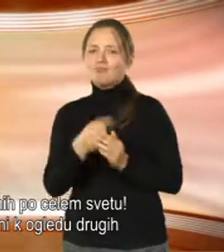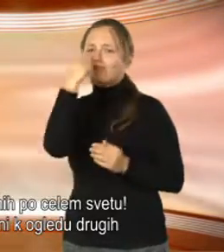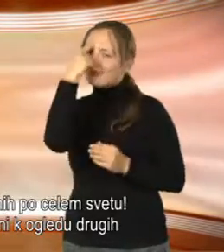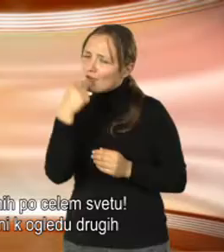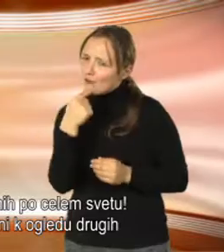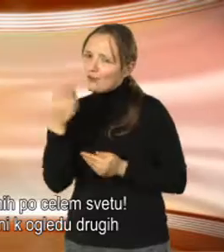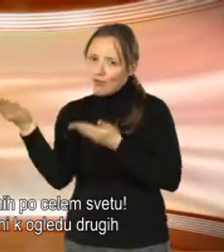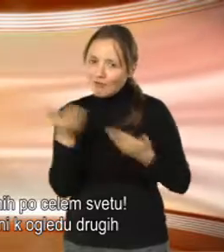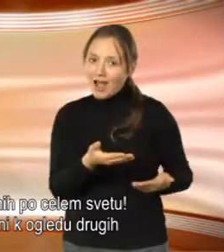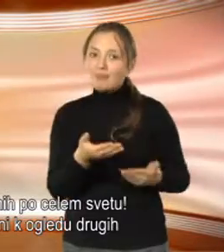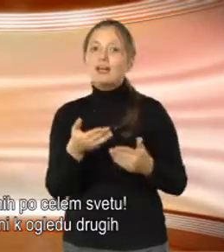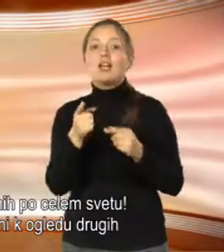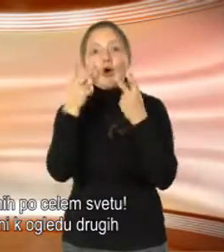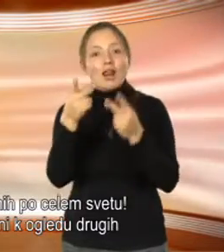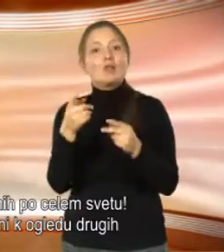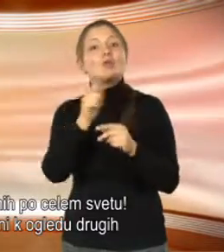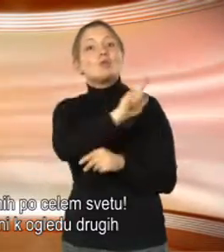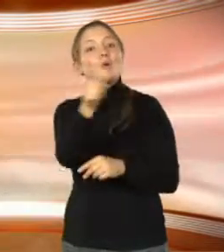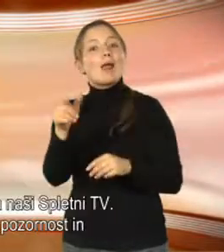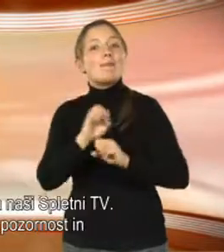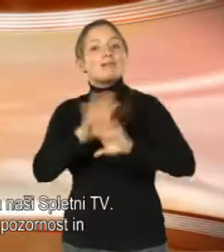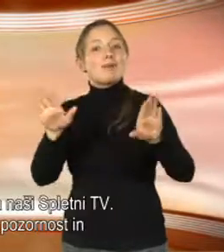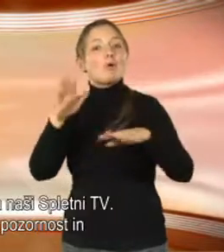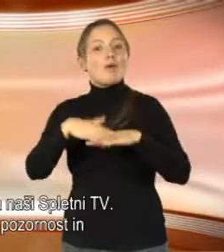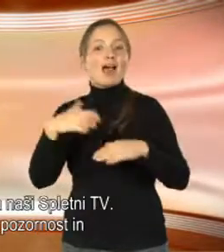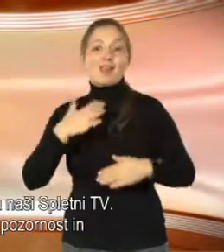Vljudno vabljeni k ogledu drugih prispevkov na naši spletni TV.